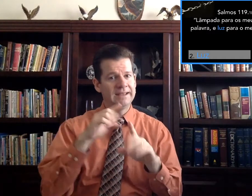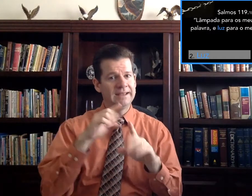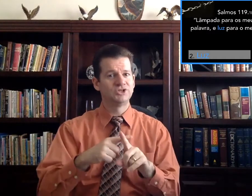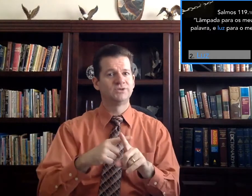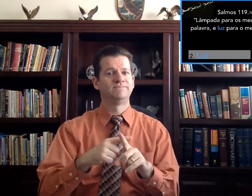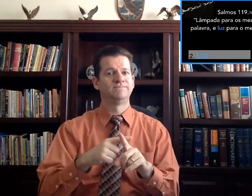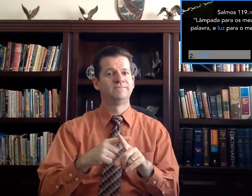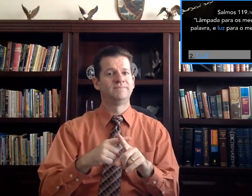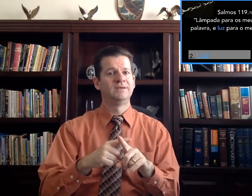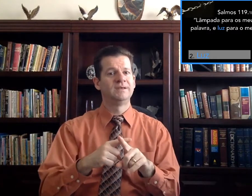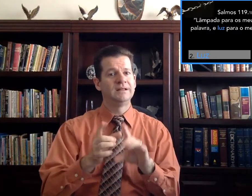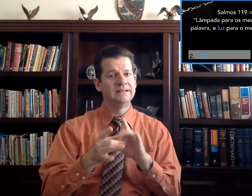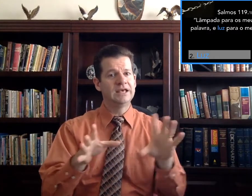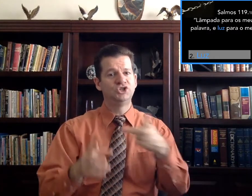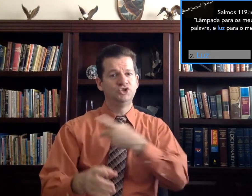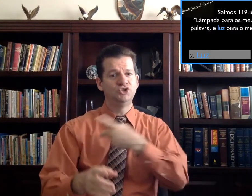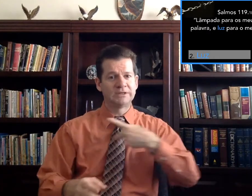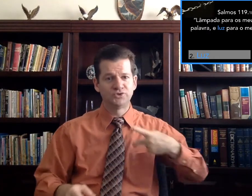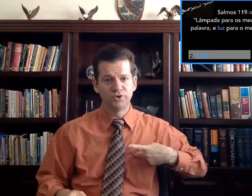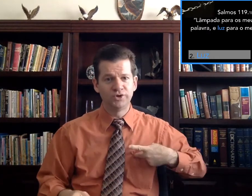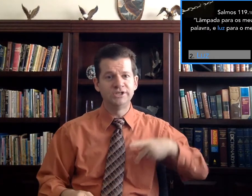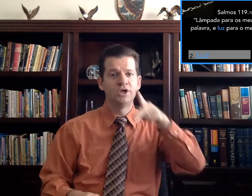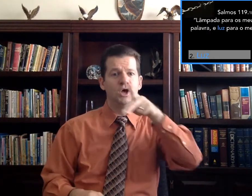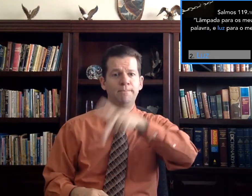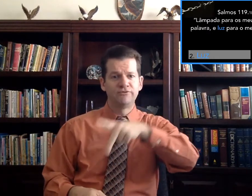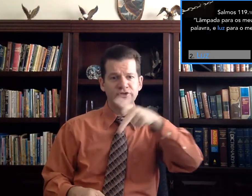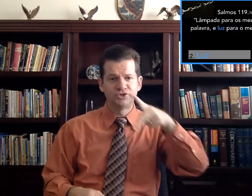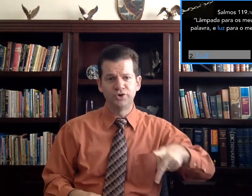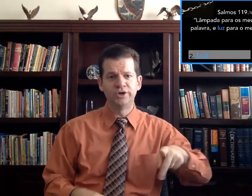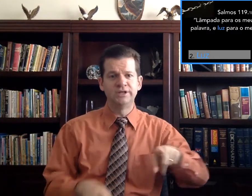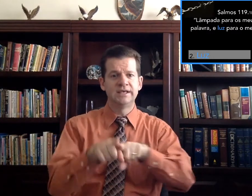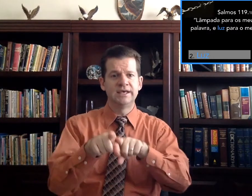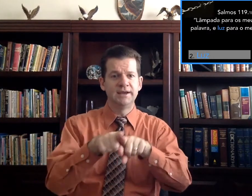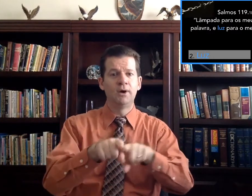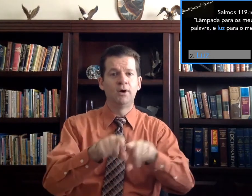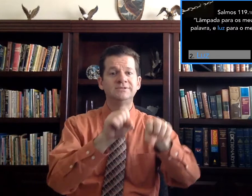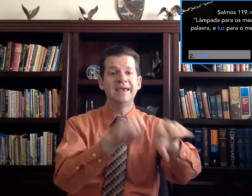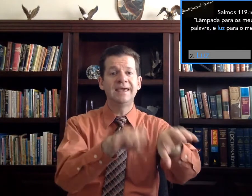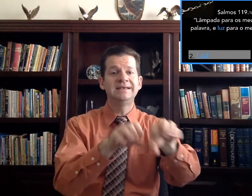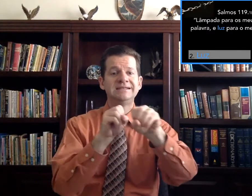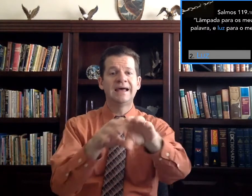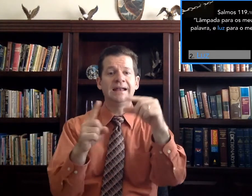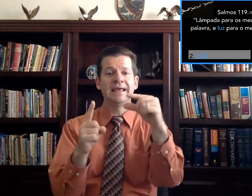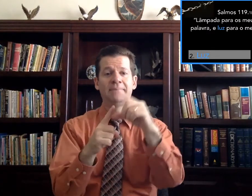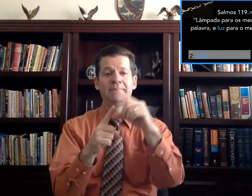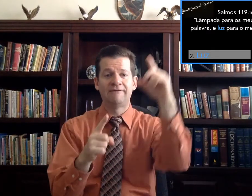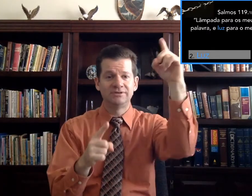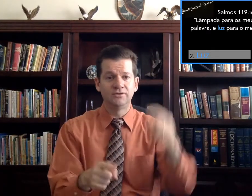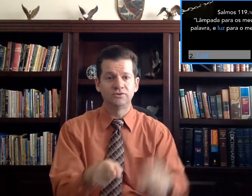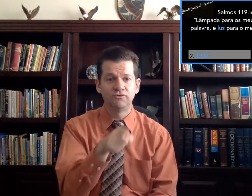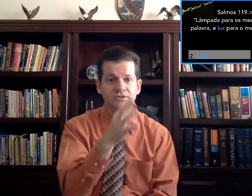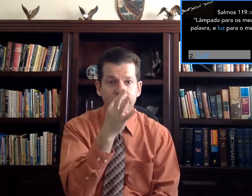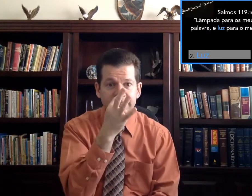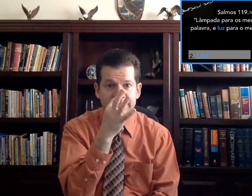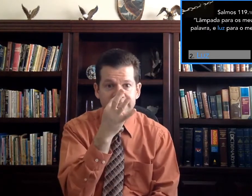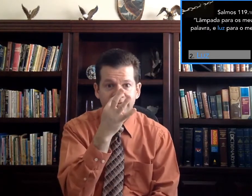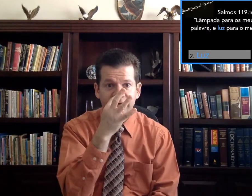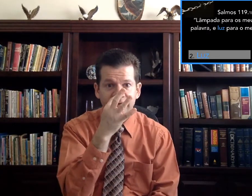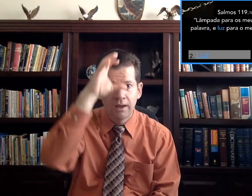igreja. Deixe os pastores, professores, irmãos ensinarem a palavra de Deus. Você precisa ver